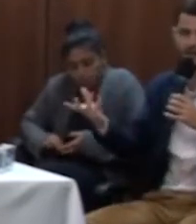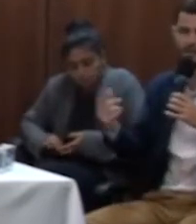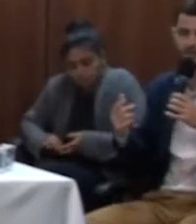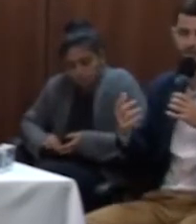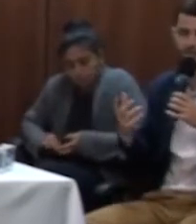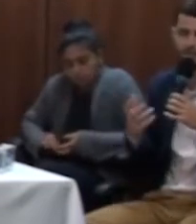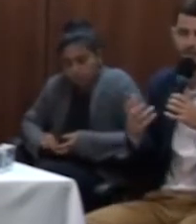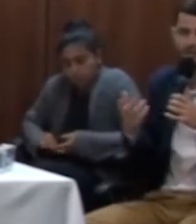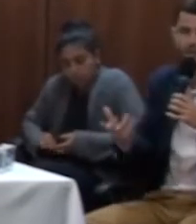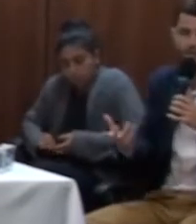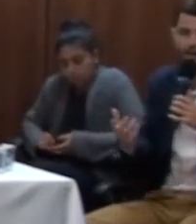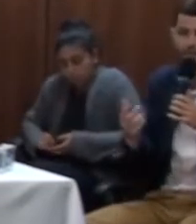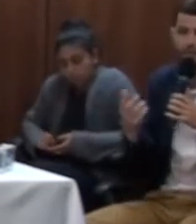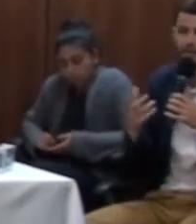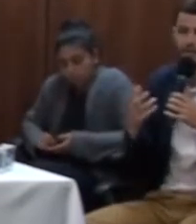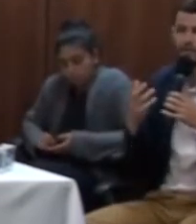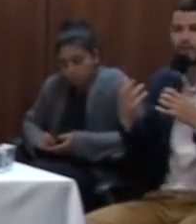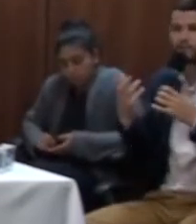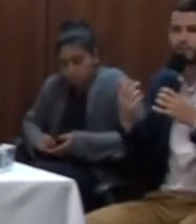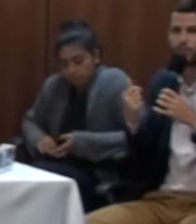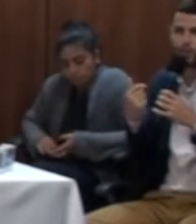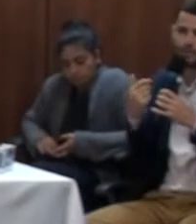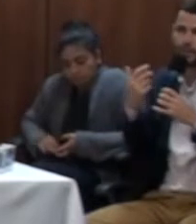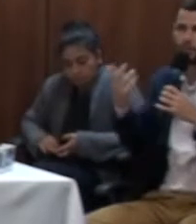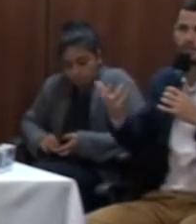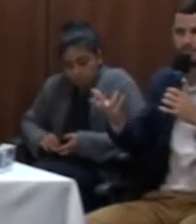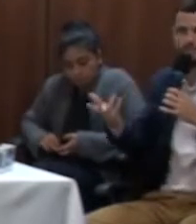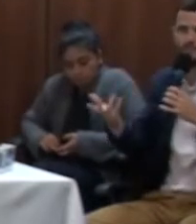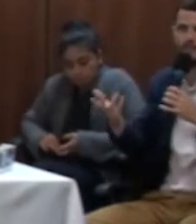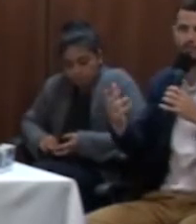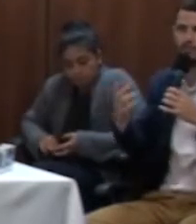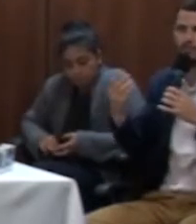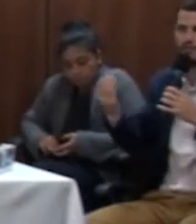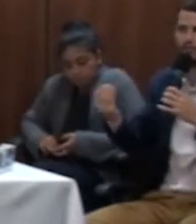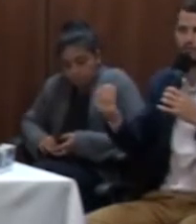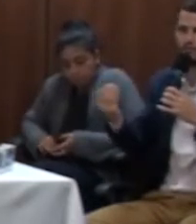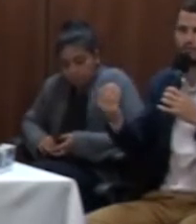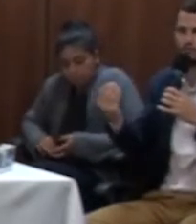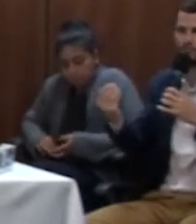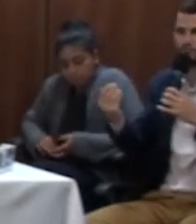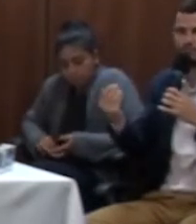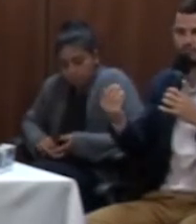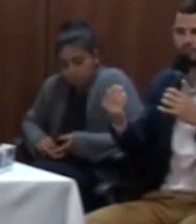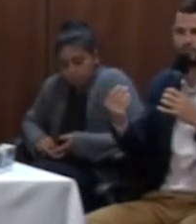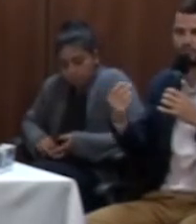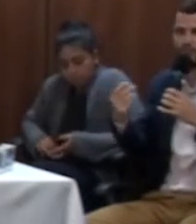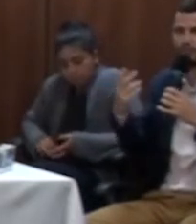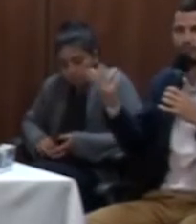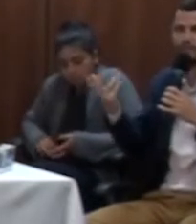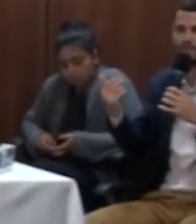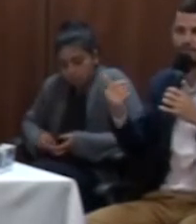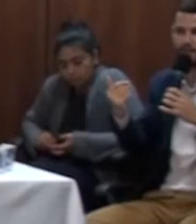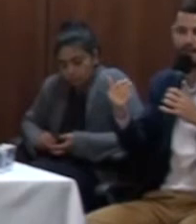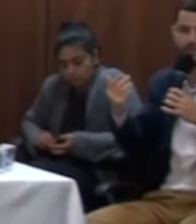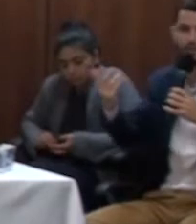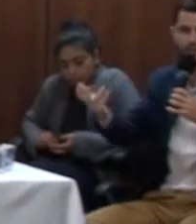Estado, mas a gente precisa saber de quem cobrar. Então, primeira coisa, né, quando você tem uma